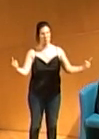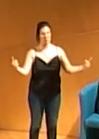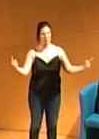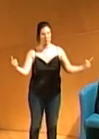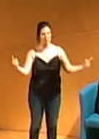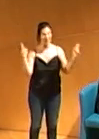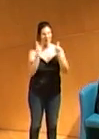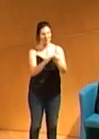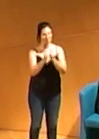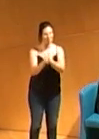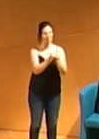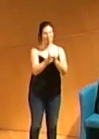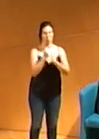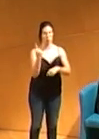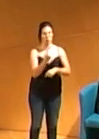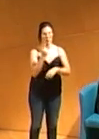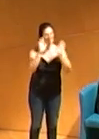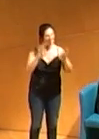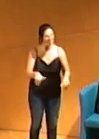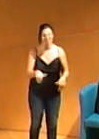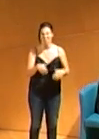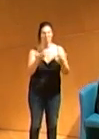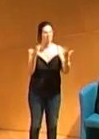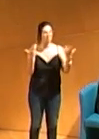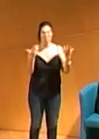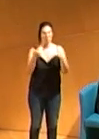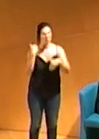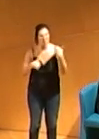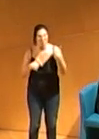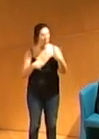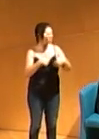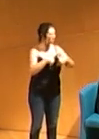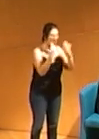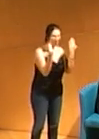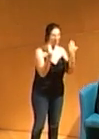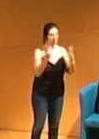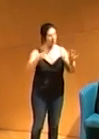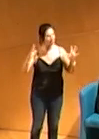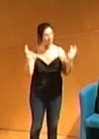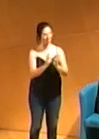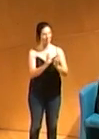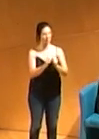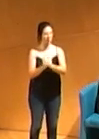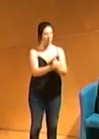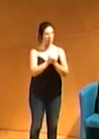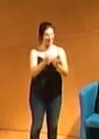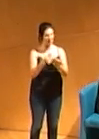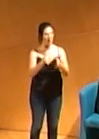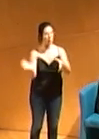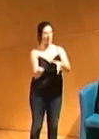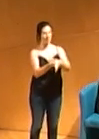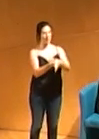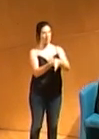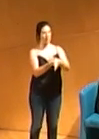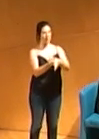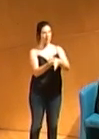personnes handicapées, elles ne doivent pas concerner que les familles et que les professionnels, elles doivent concerner tout le monde. C'est-à-dire l'école inclusive, ça veut